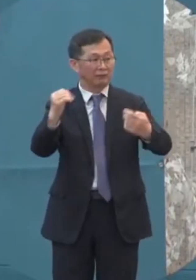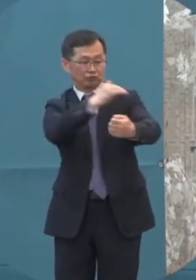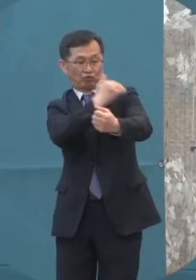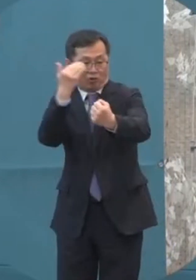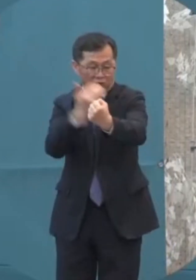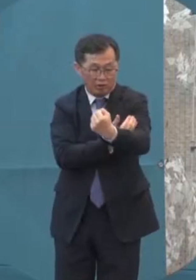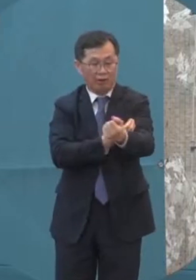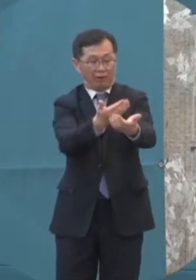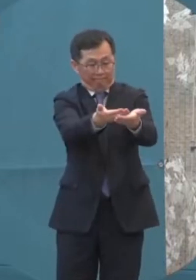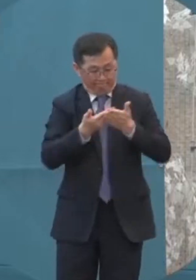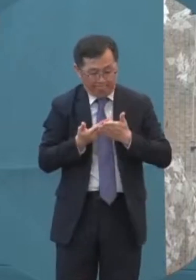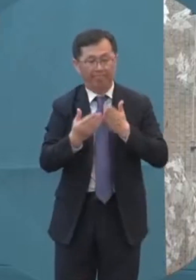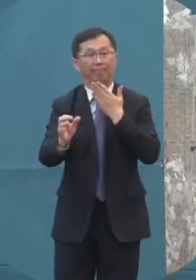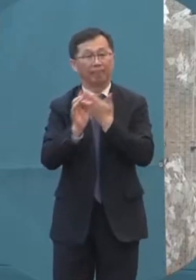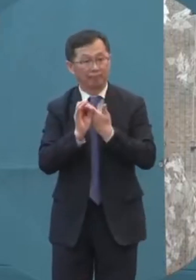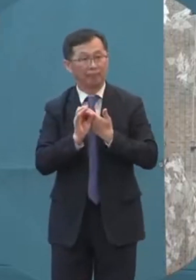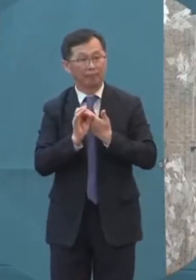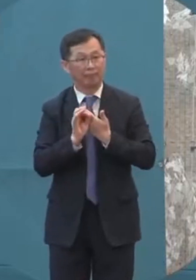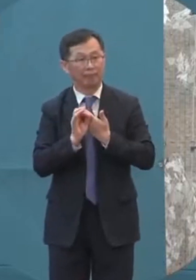가지면